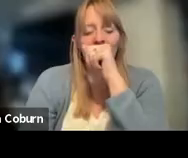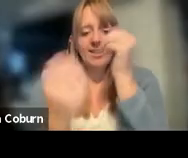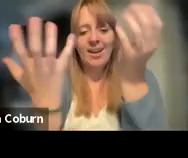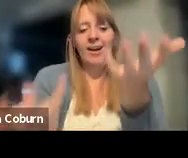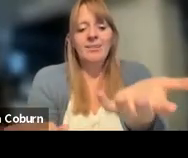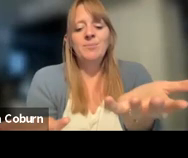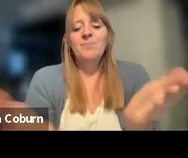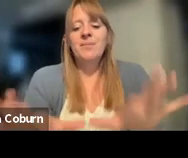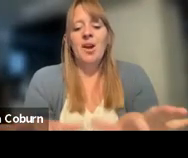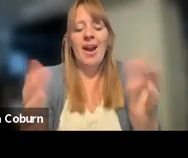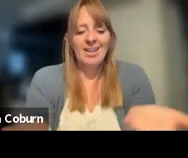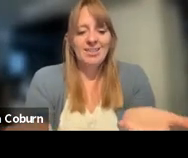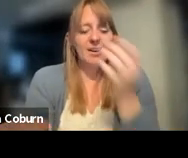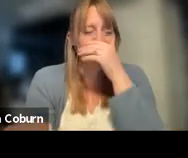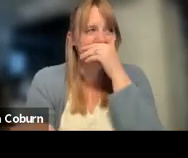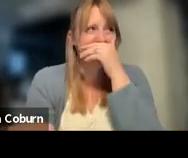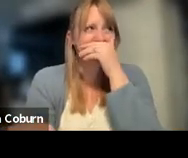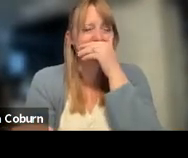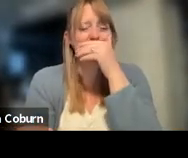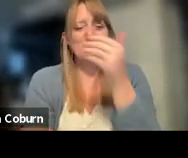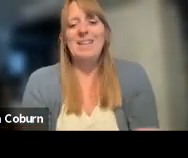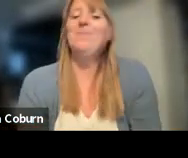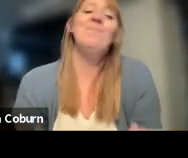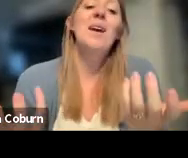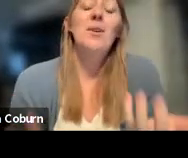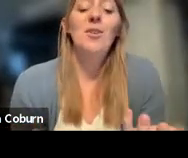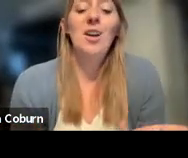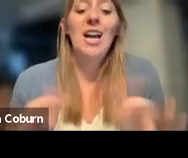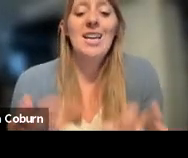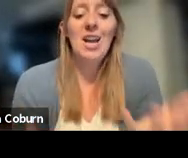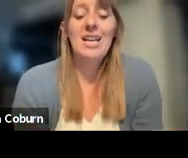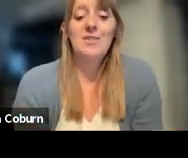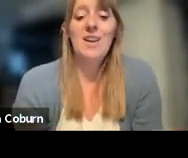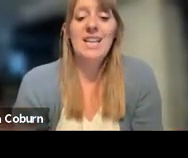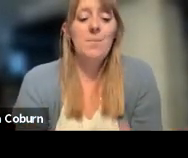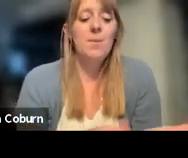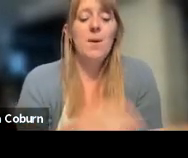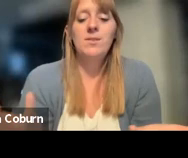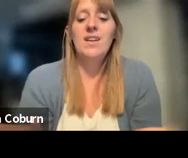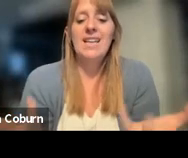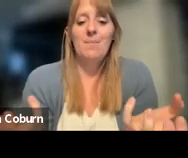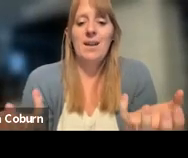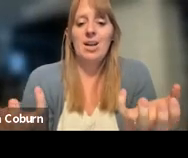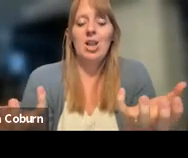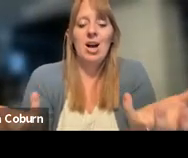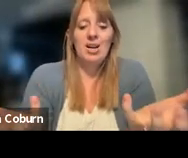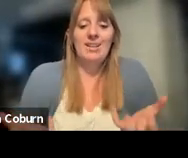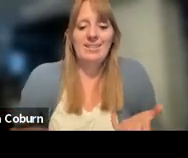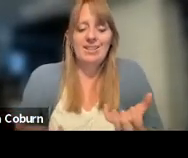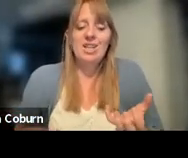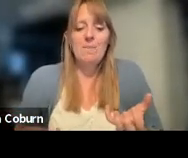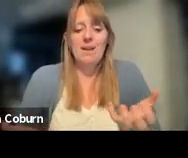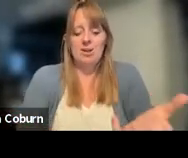For what? Your hands, excuse me. For your hands face up, your palms face up in a